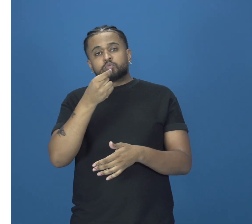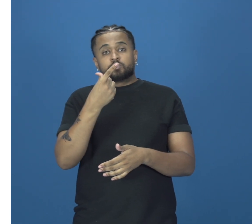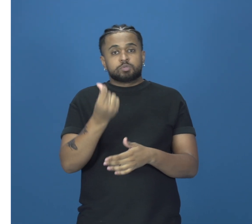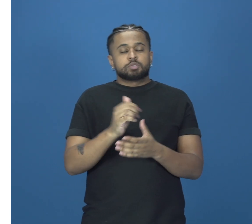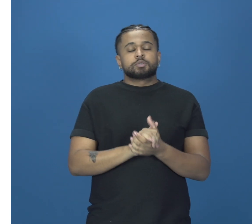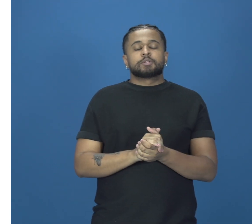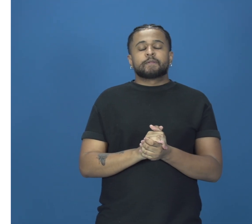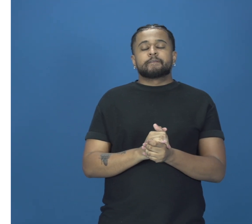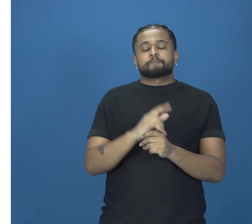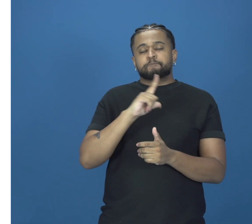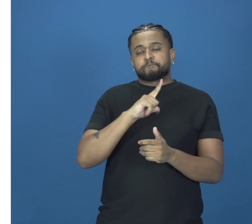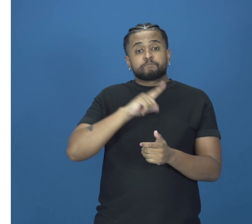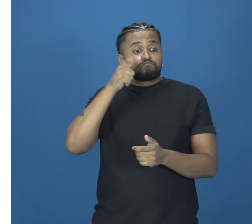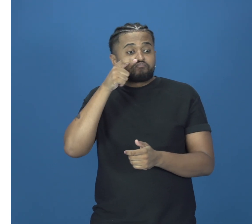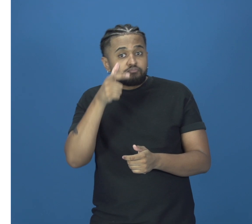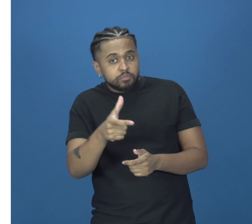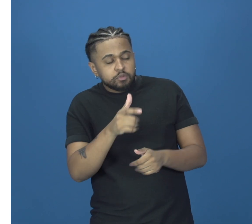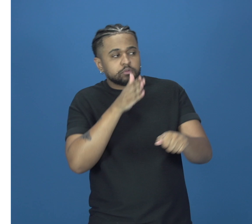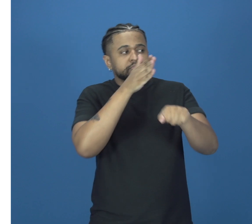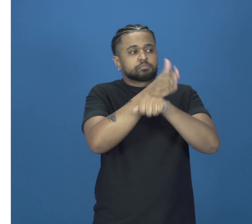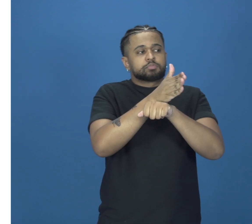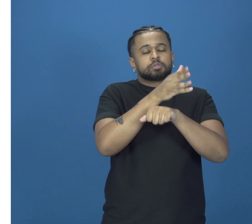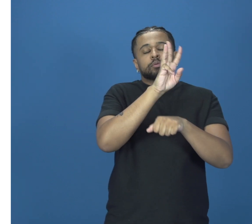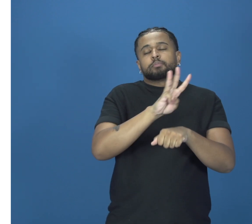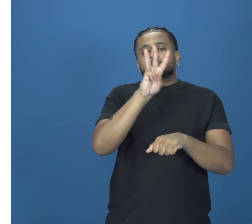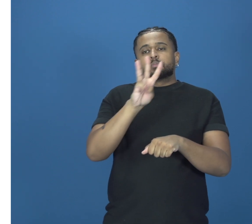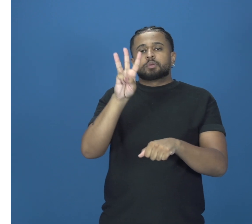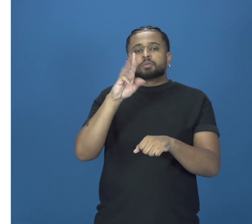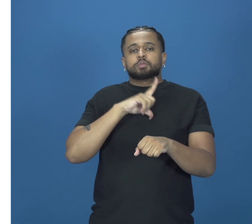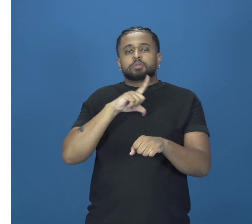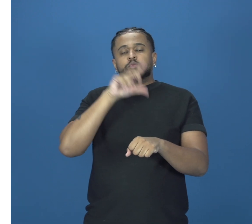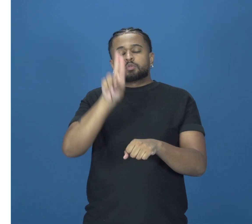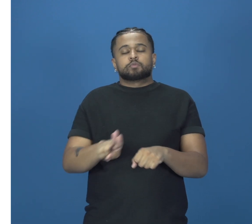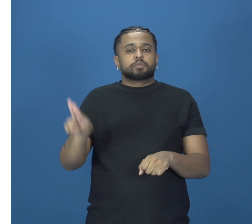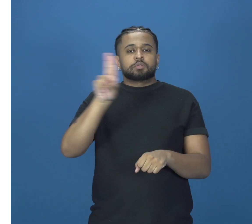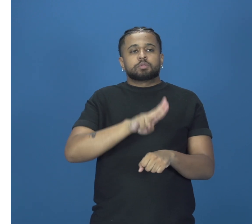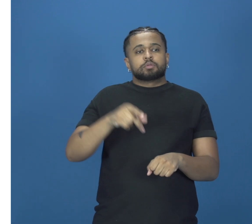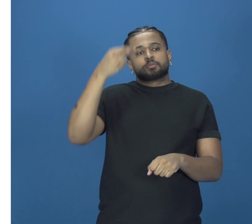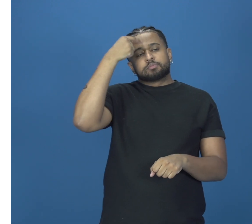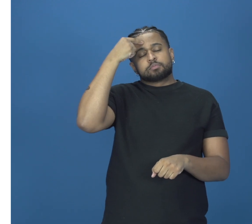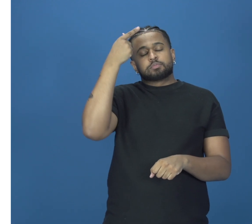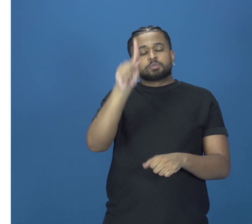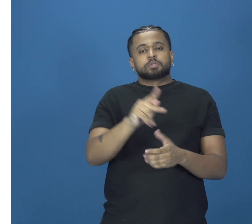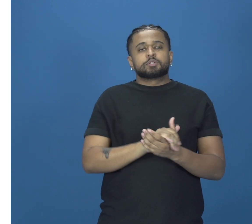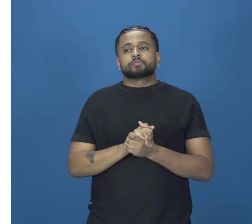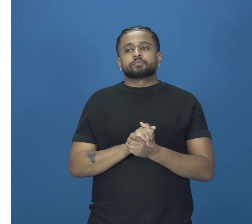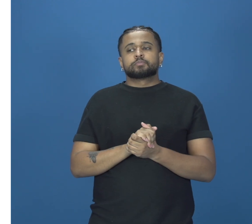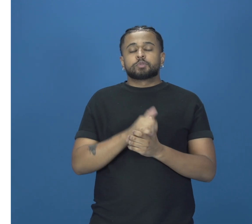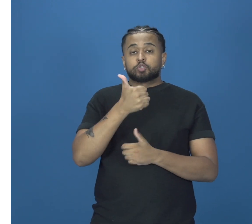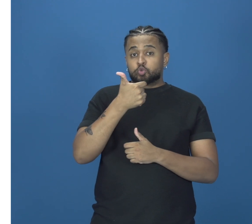2026, cabendo aos interessados acessar a página eletrônica oficial da Universidade para a ciência destes.